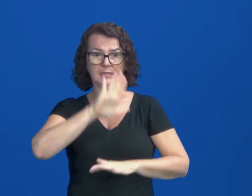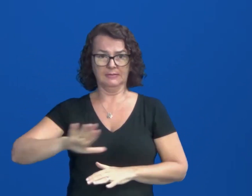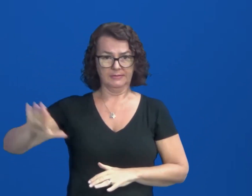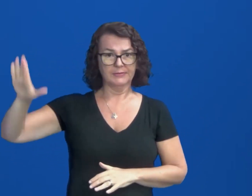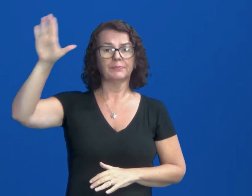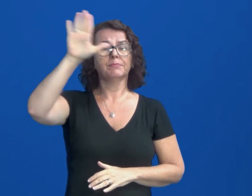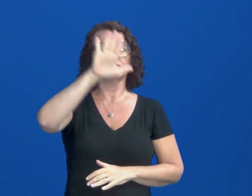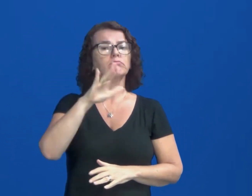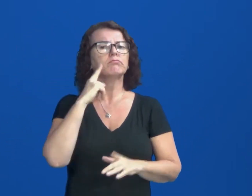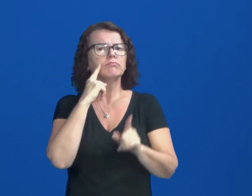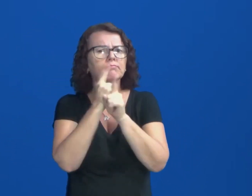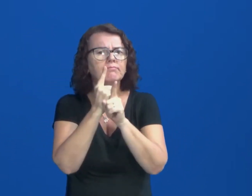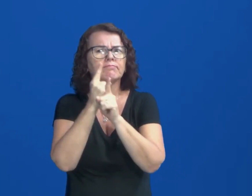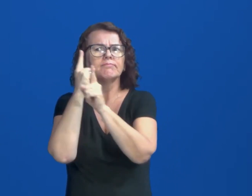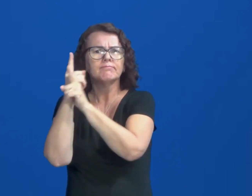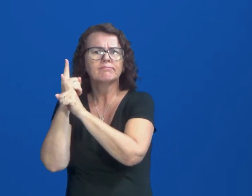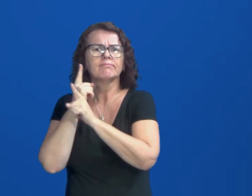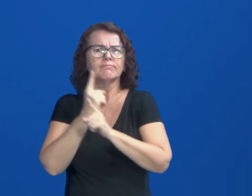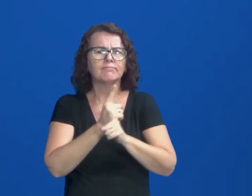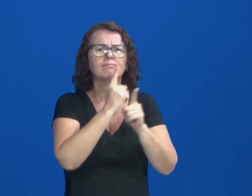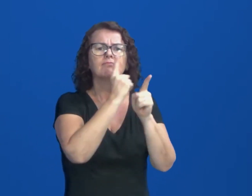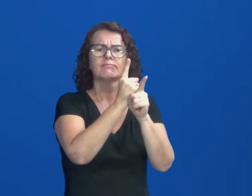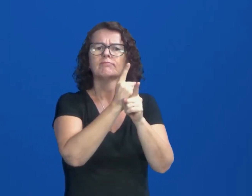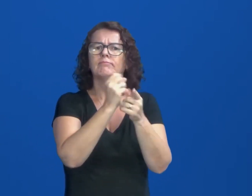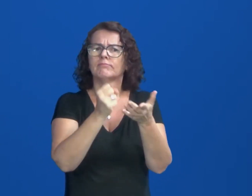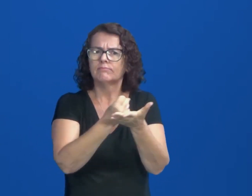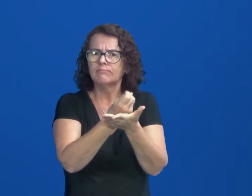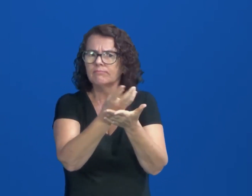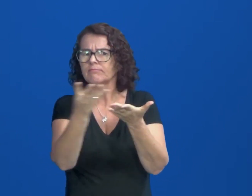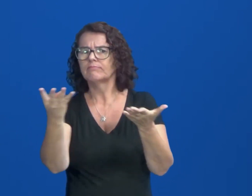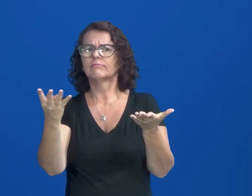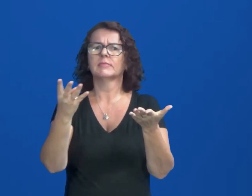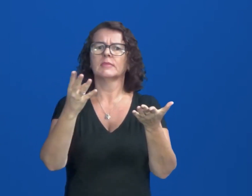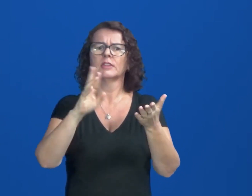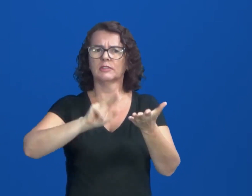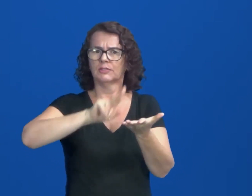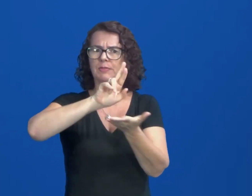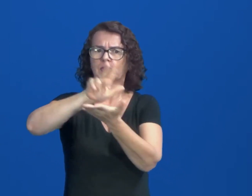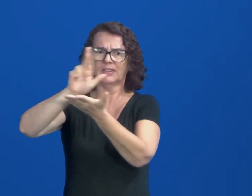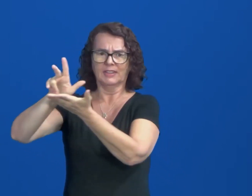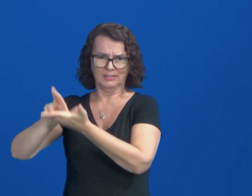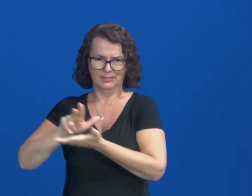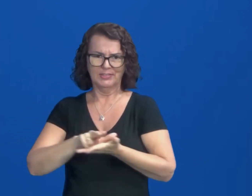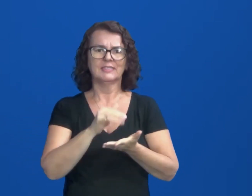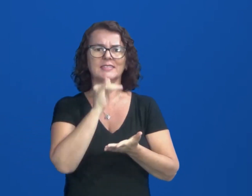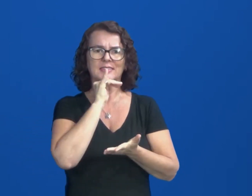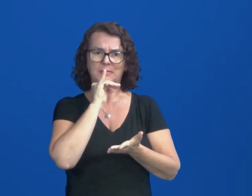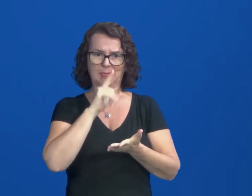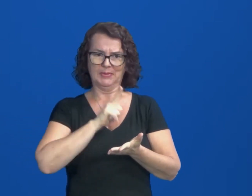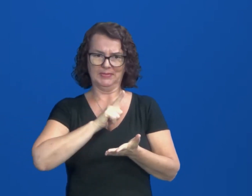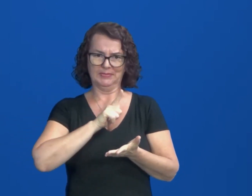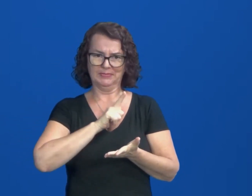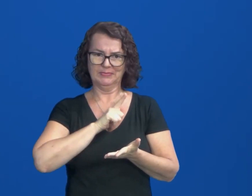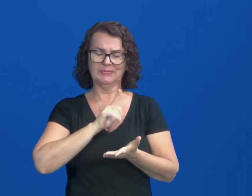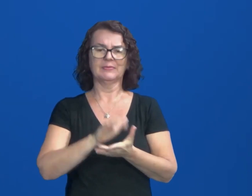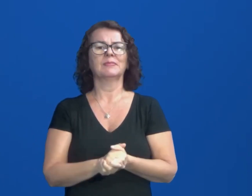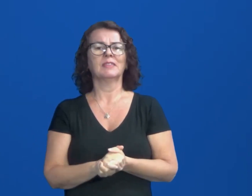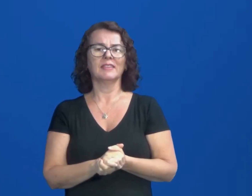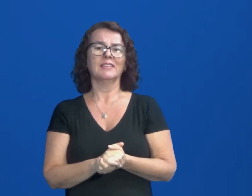com diversas descobertas diferentes. Por exemplo, temos,